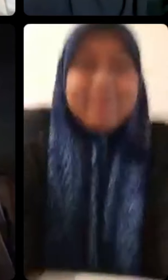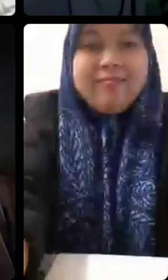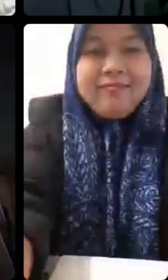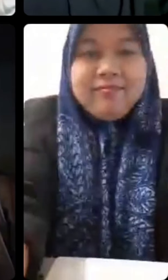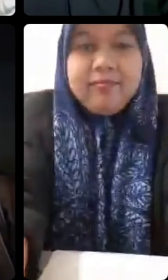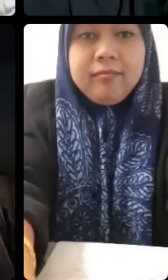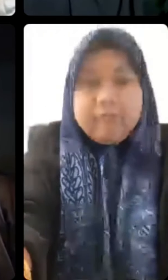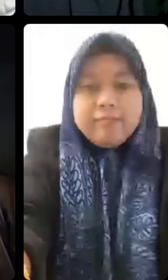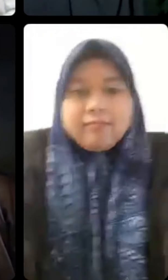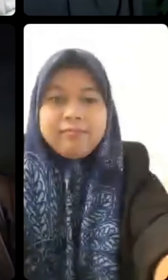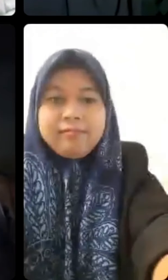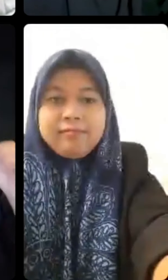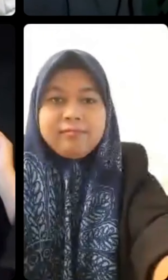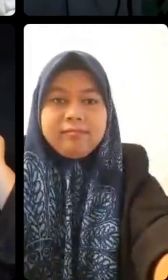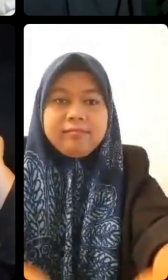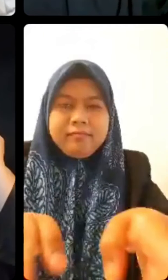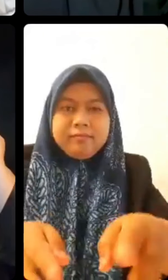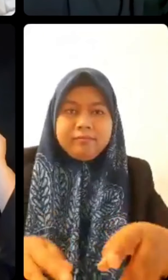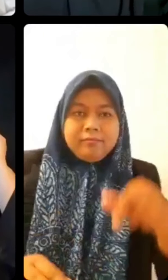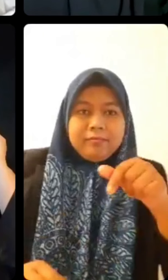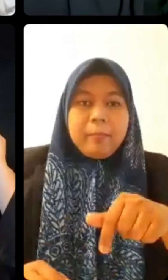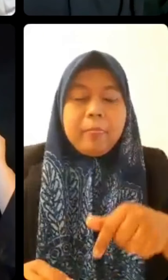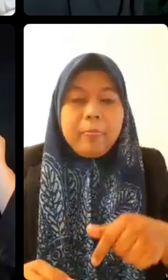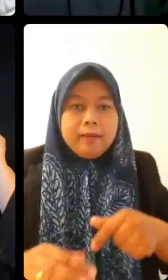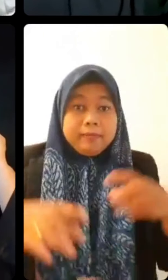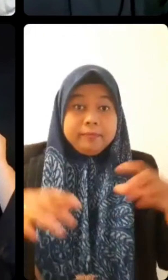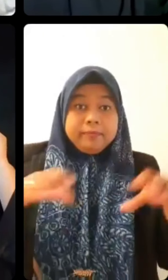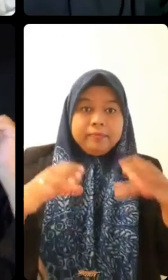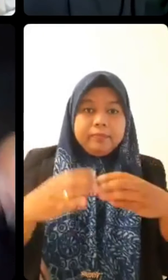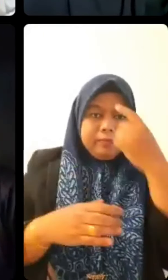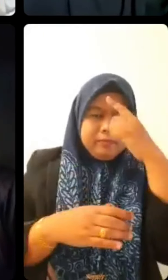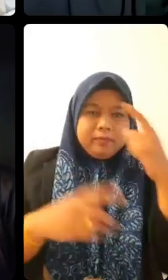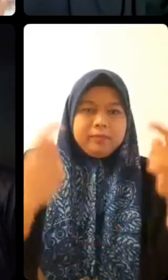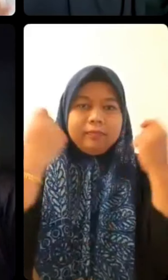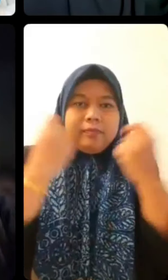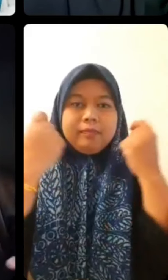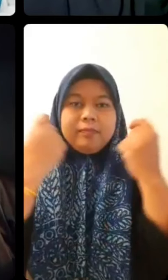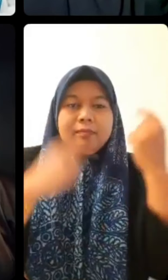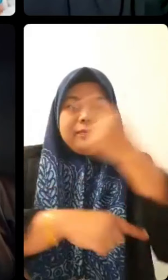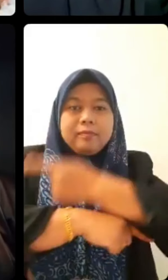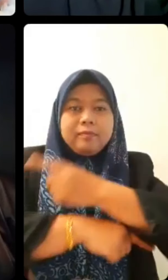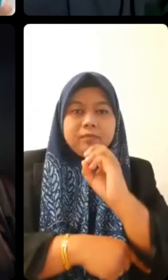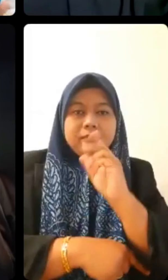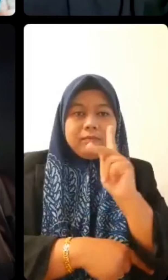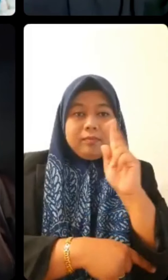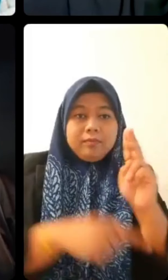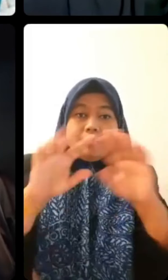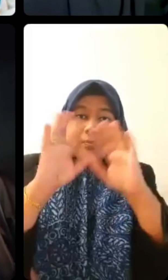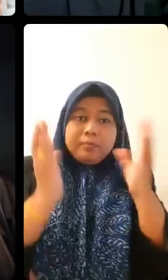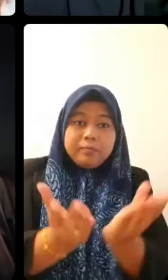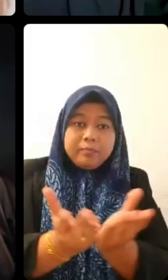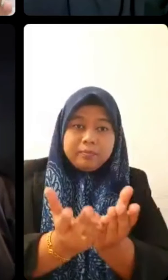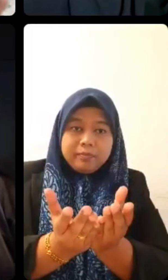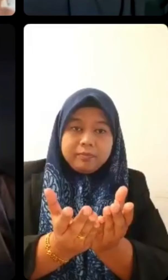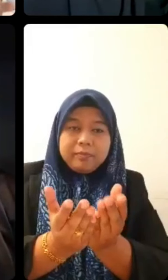virtual sharing session ini diadakan bersempena dengan sambutan Hari OKU Sedunia yang disambut pada 3 Disember setiap tahun yang